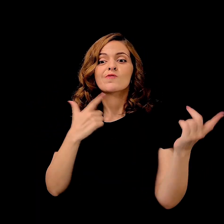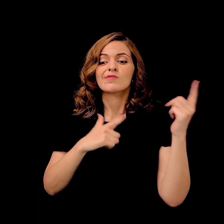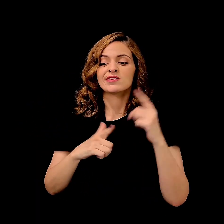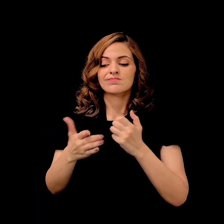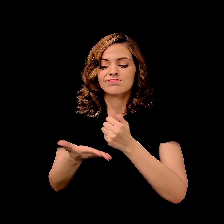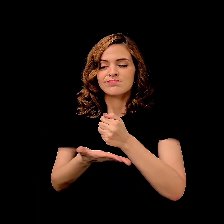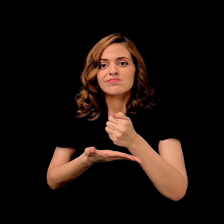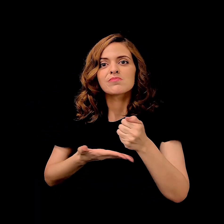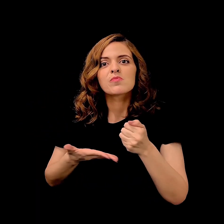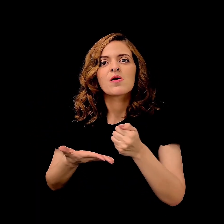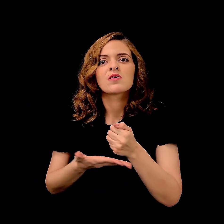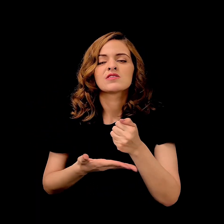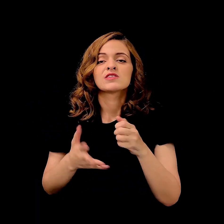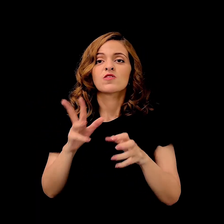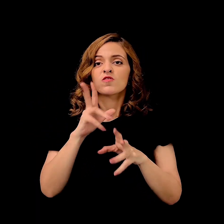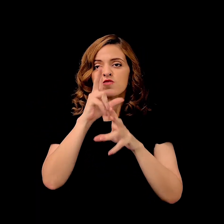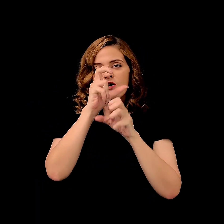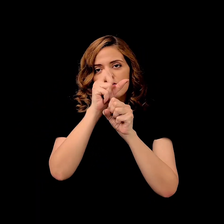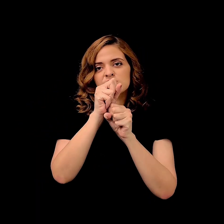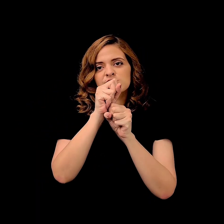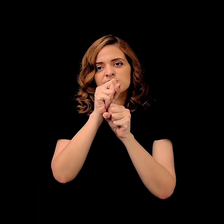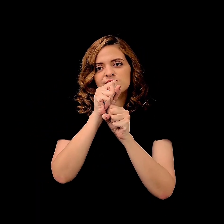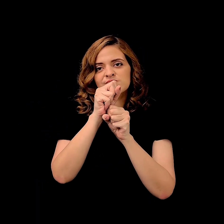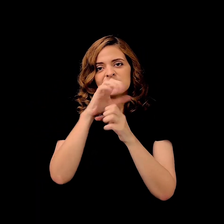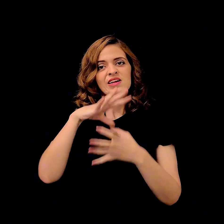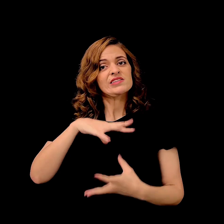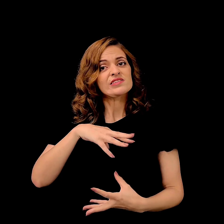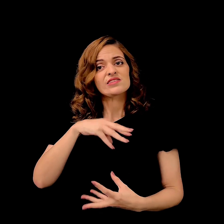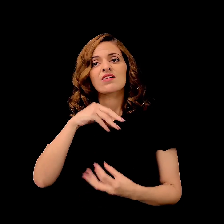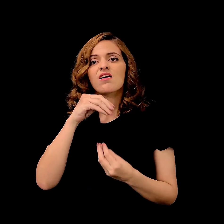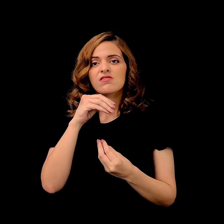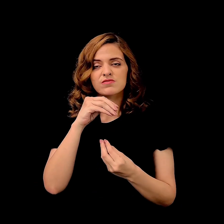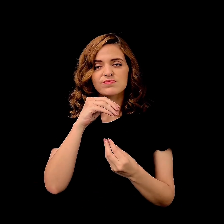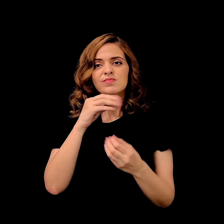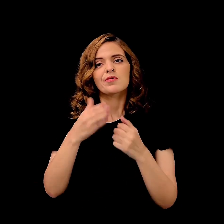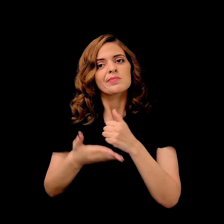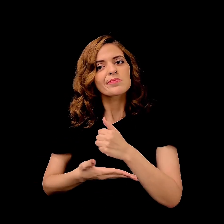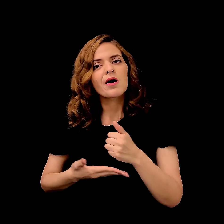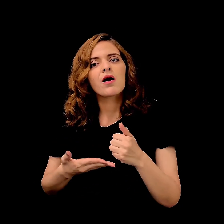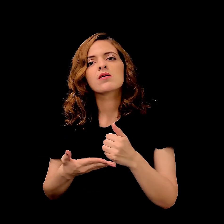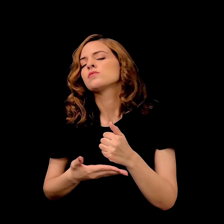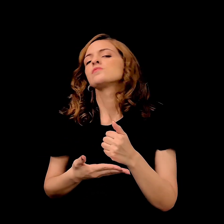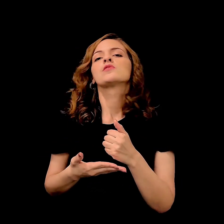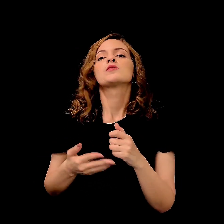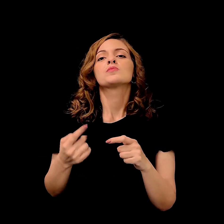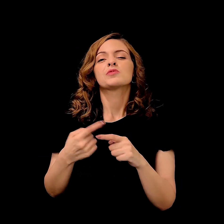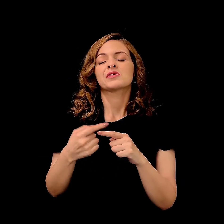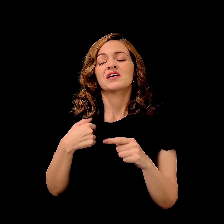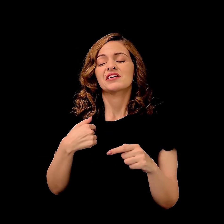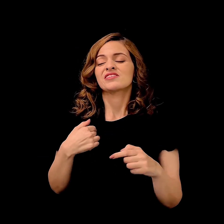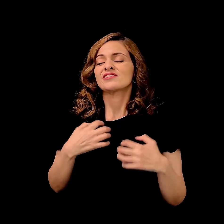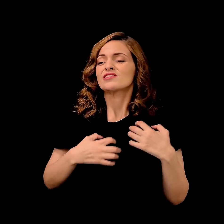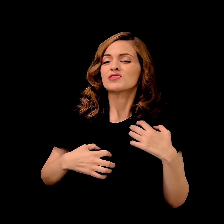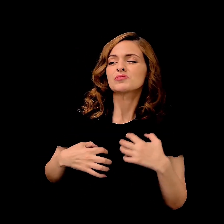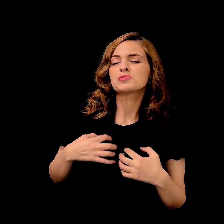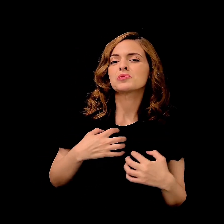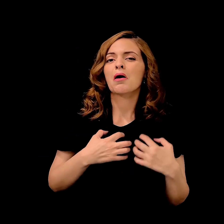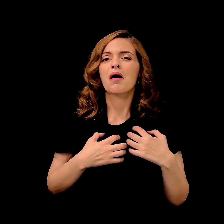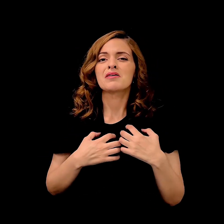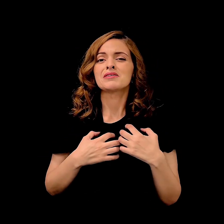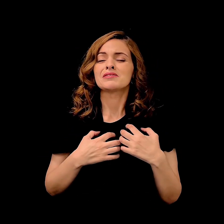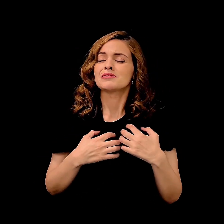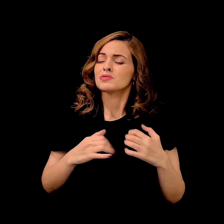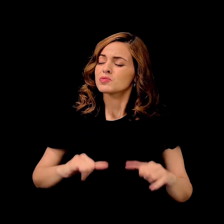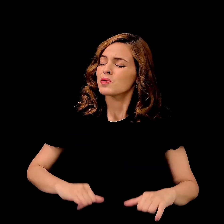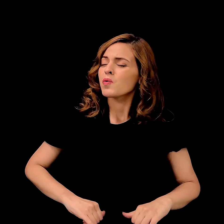alicerçar a sua alma aflita, ferida, carente, doente,